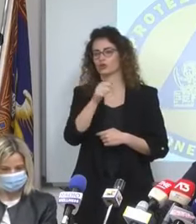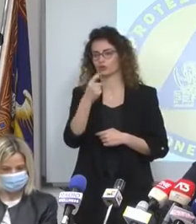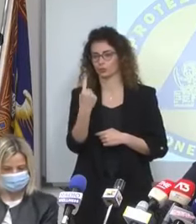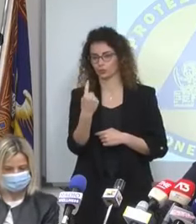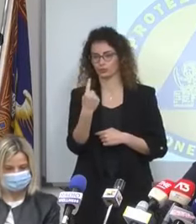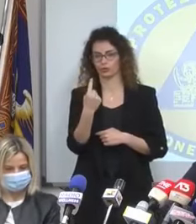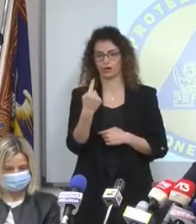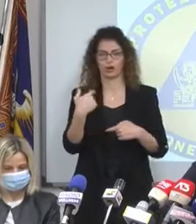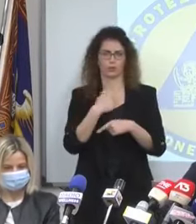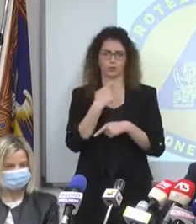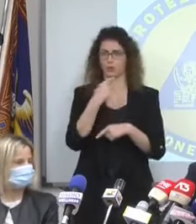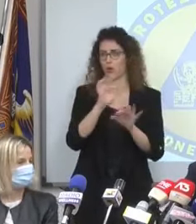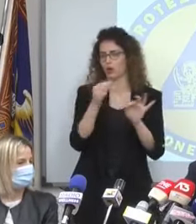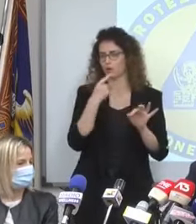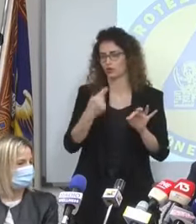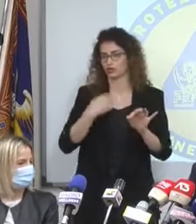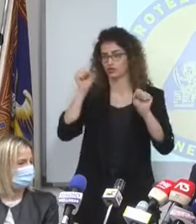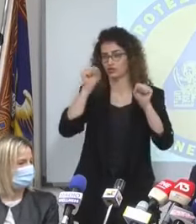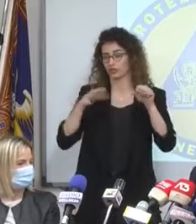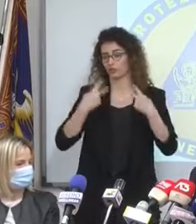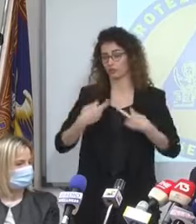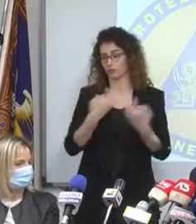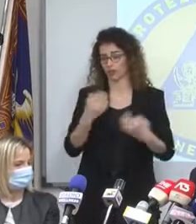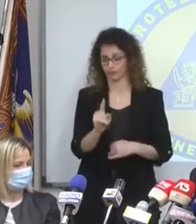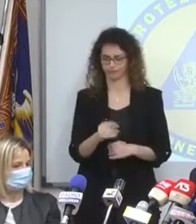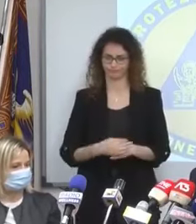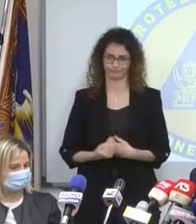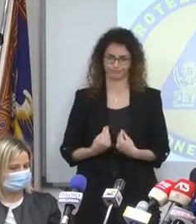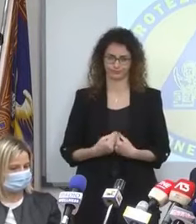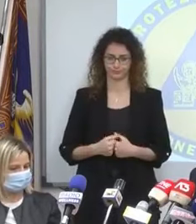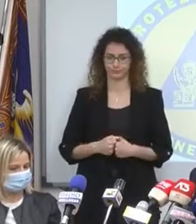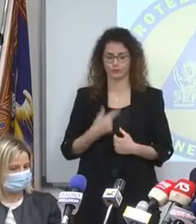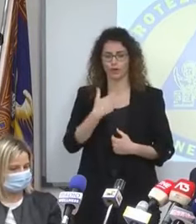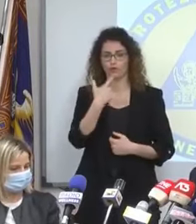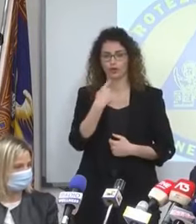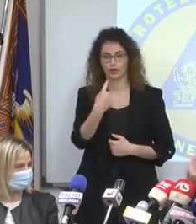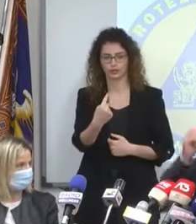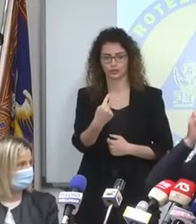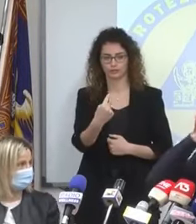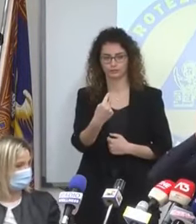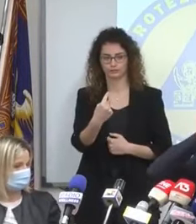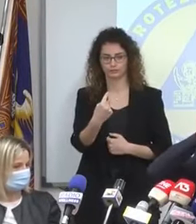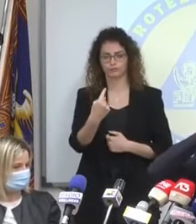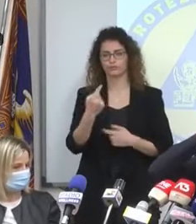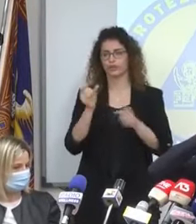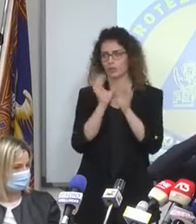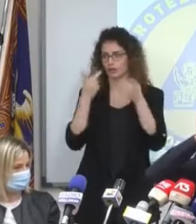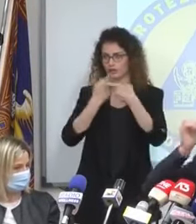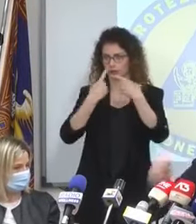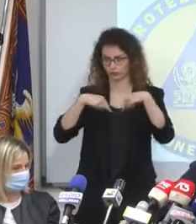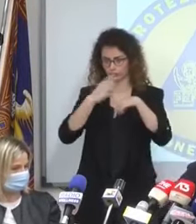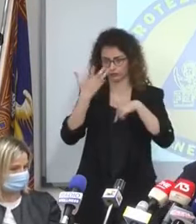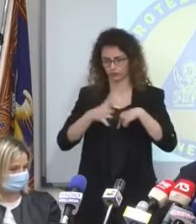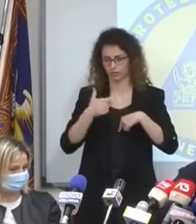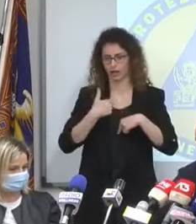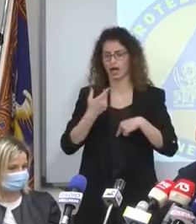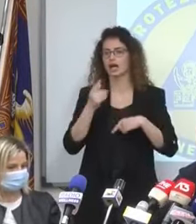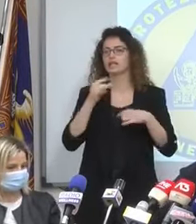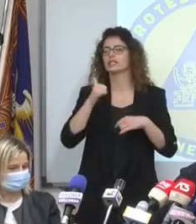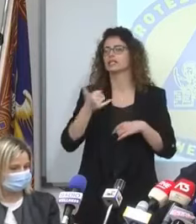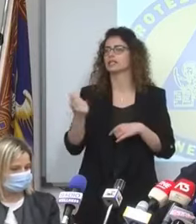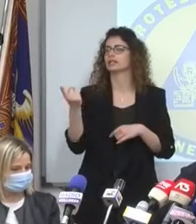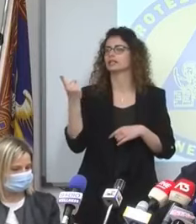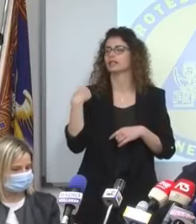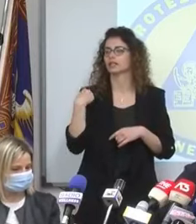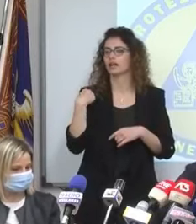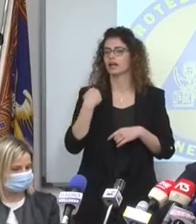dicono che in Veneto non si vive bene. E volevo dirvi, oltre alle riunioni che abbiamo fatto stamattina, beh sì, ieri abbiamo